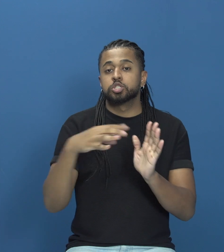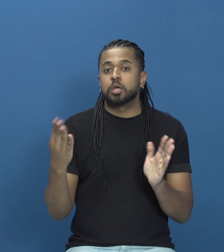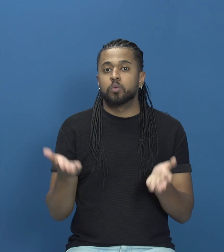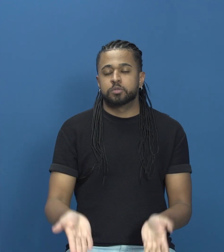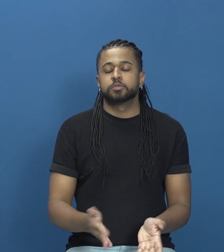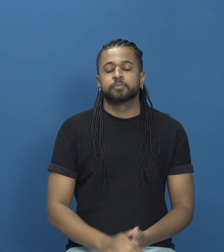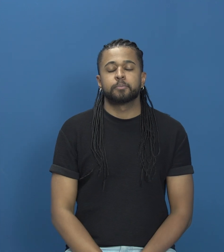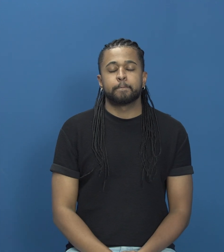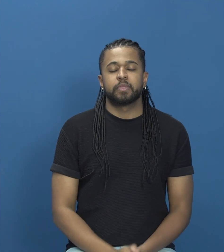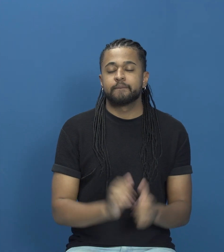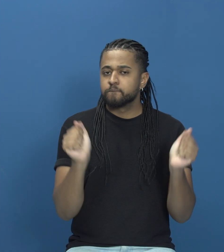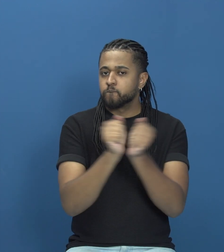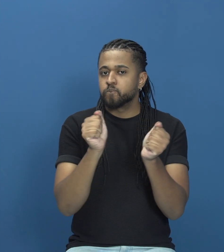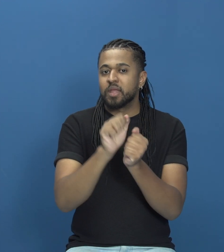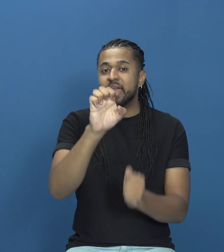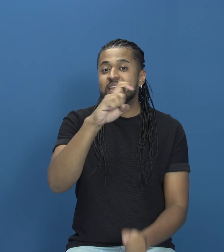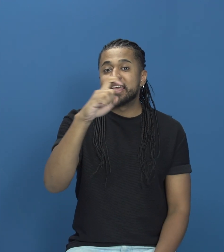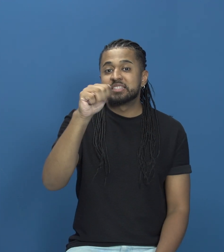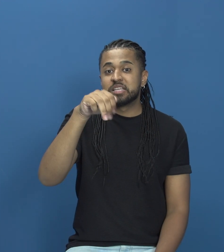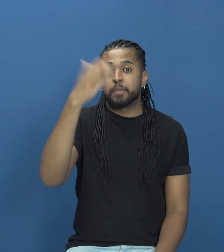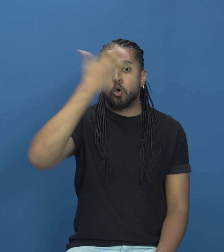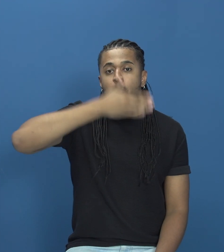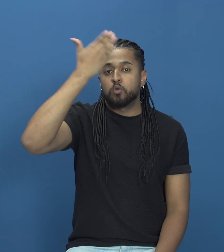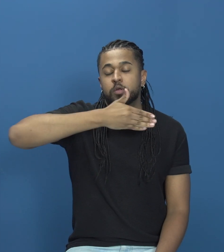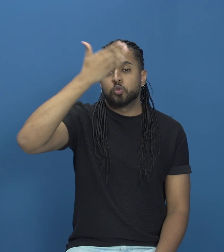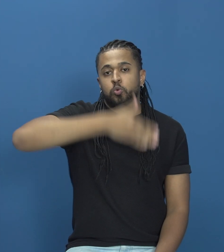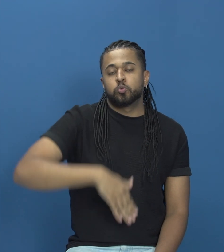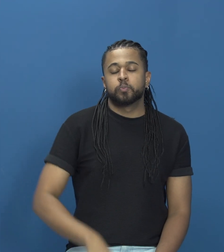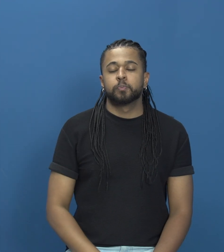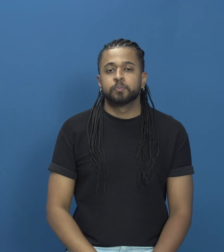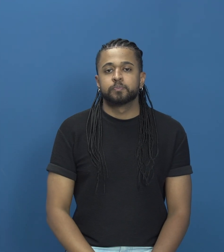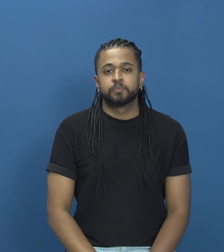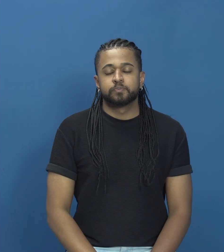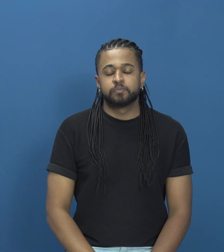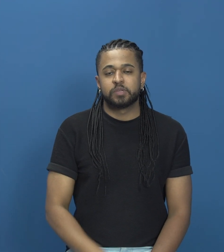edital, acompanhado de exames comprobatórios.